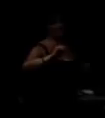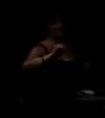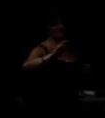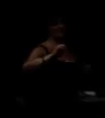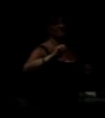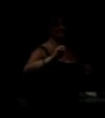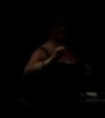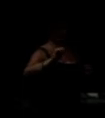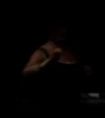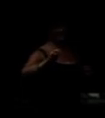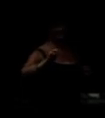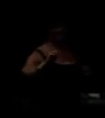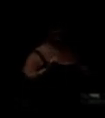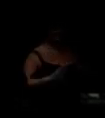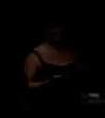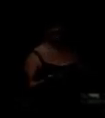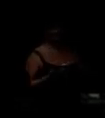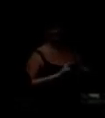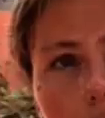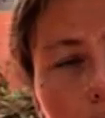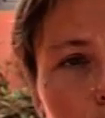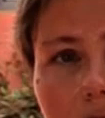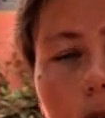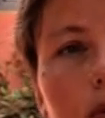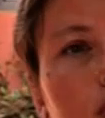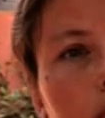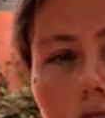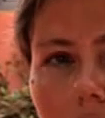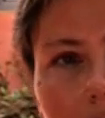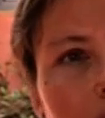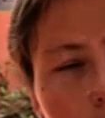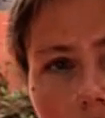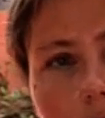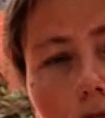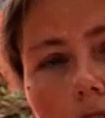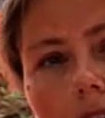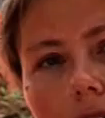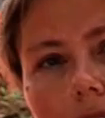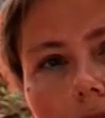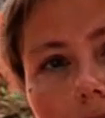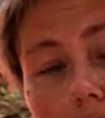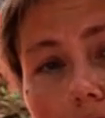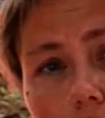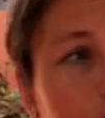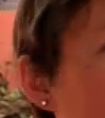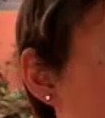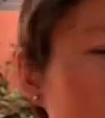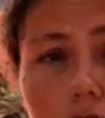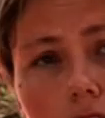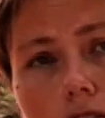sourde? Oui, pour moi, le sourd n'entend pas, certes, mais il a sa langue. Pour moi, c'est comme une minorité linguistique et culturelle qui a sa langue, comme des